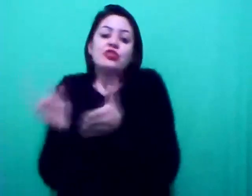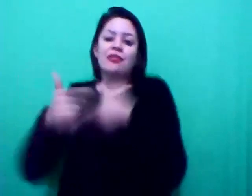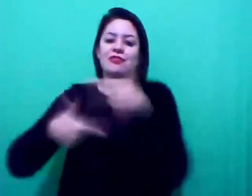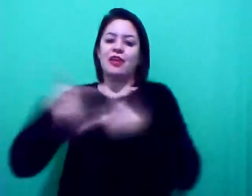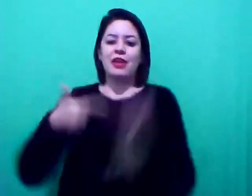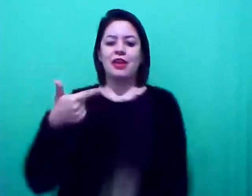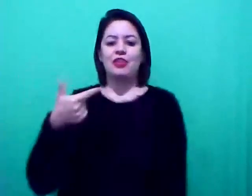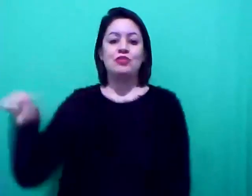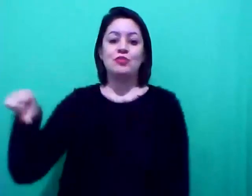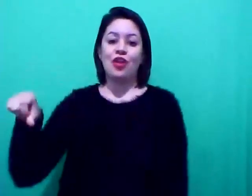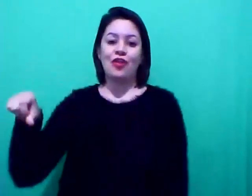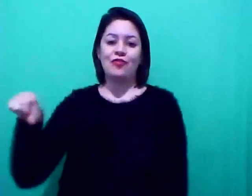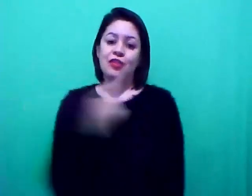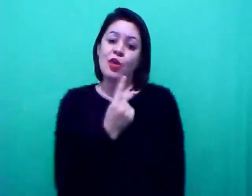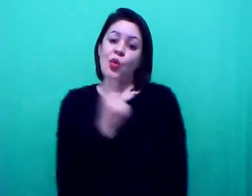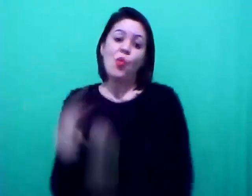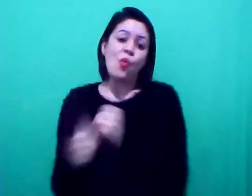FENEIS, né? E eu já trabalhava.